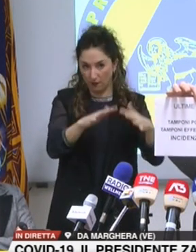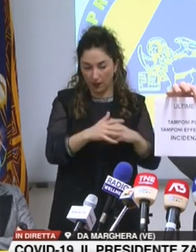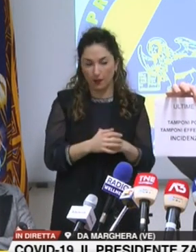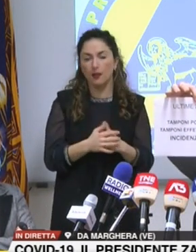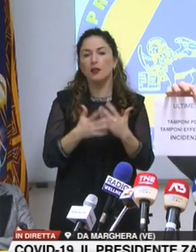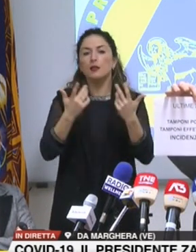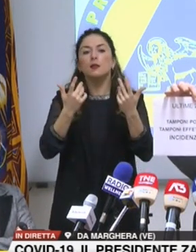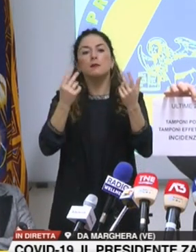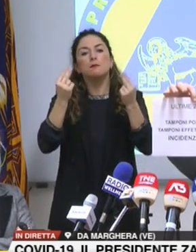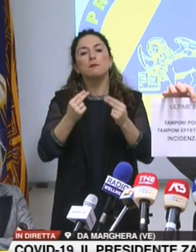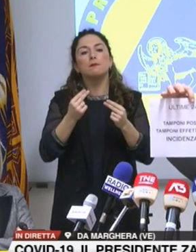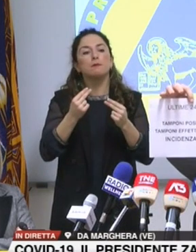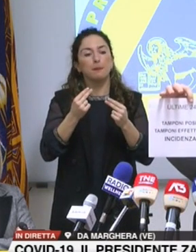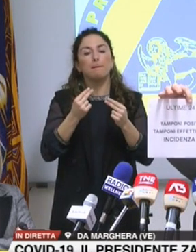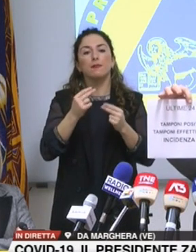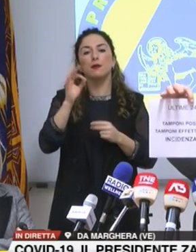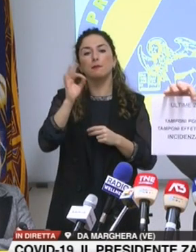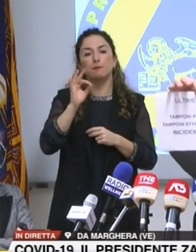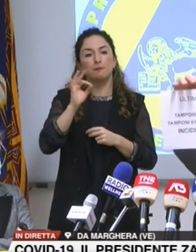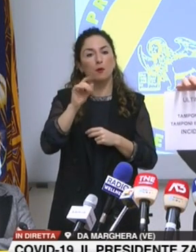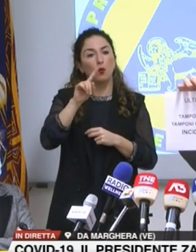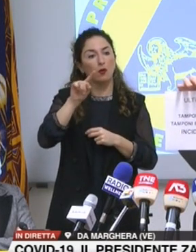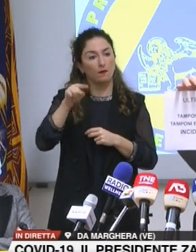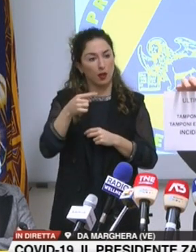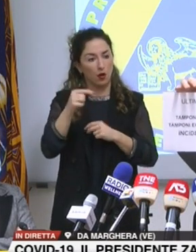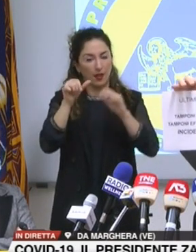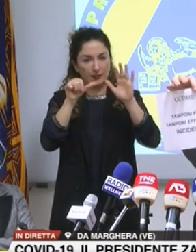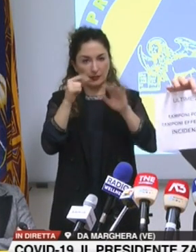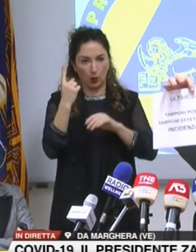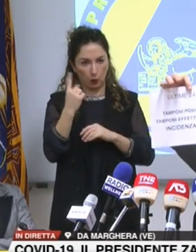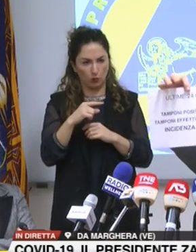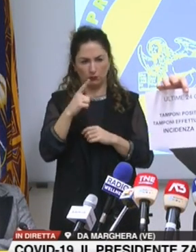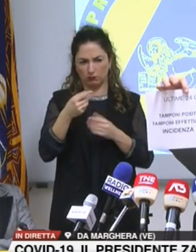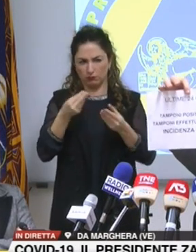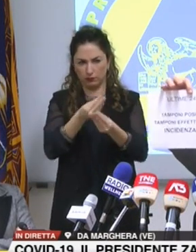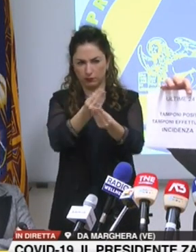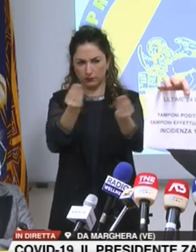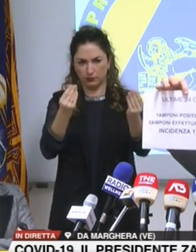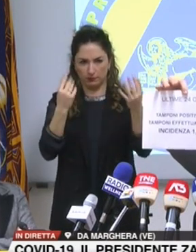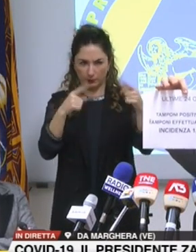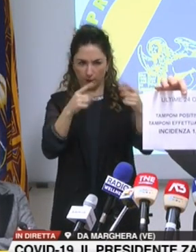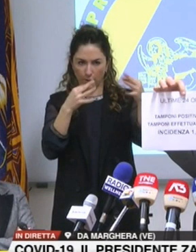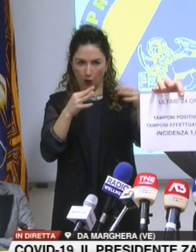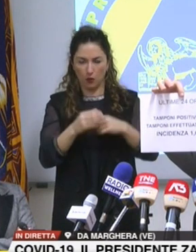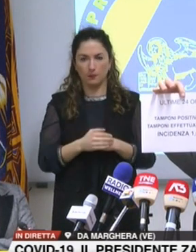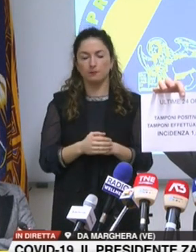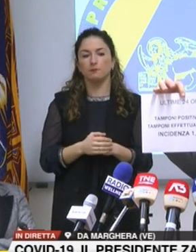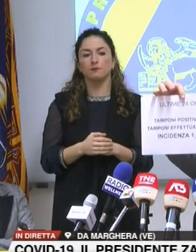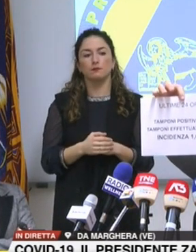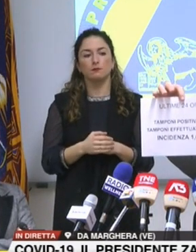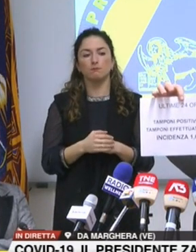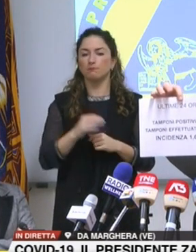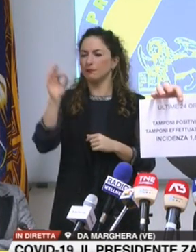ci dà un'incidenza dell'1,61. Vorrei spendere 1,61. Dopo Mario lo faccio girare questo foglio. Vorrei spendere una